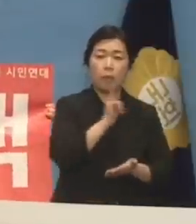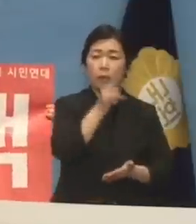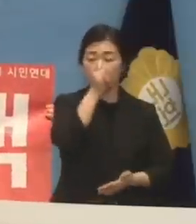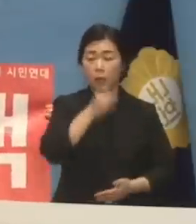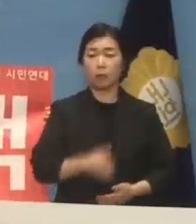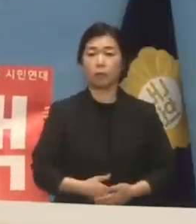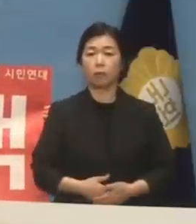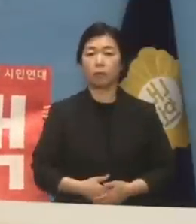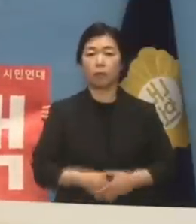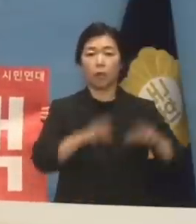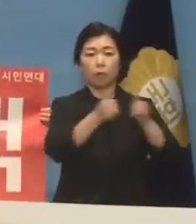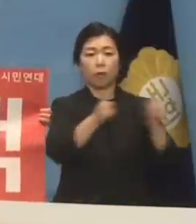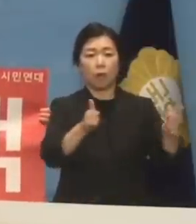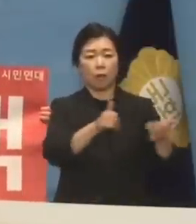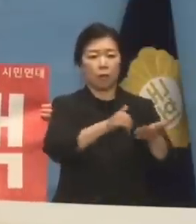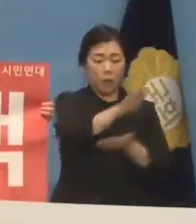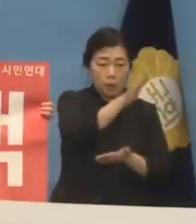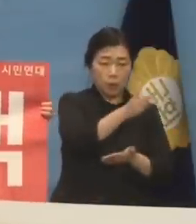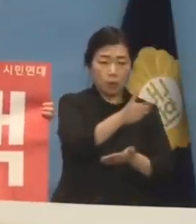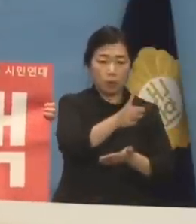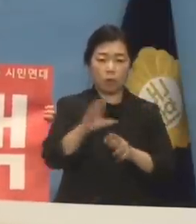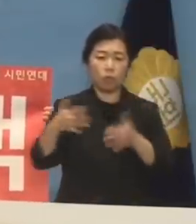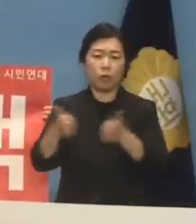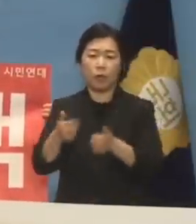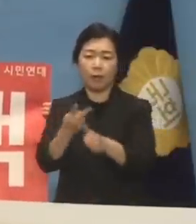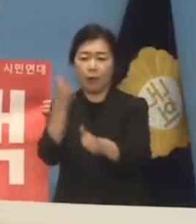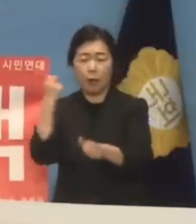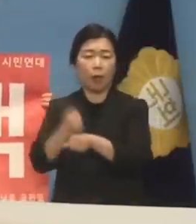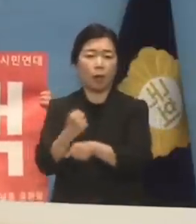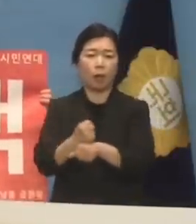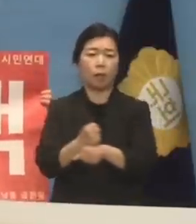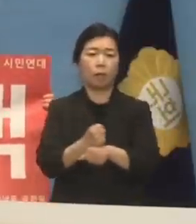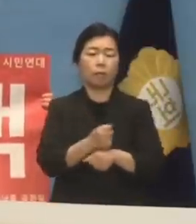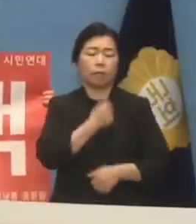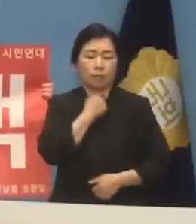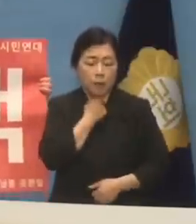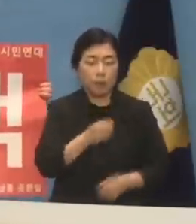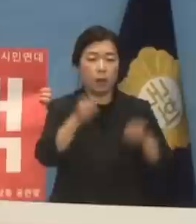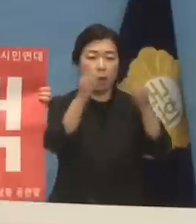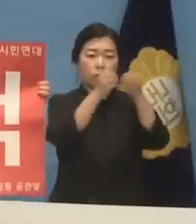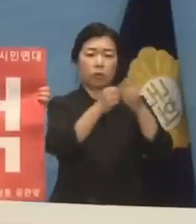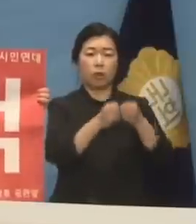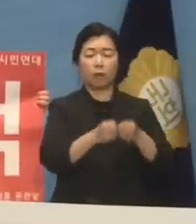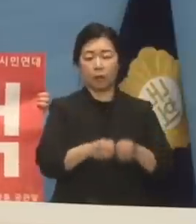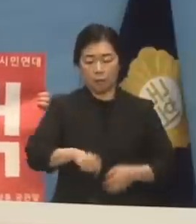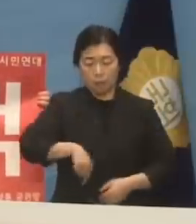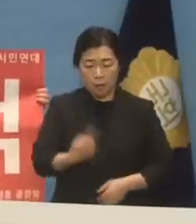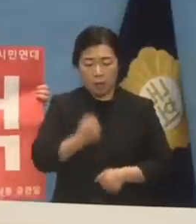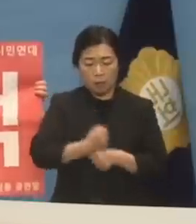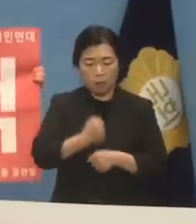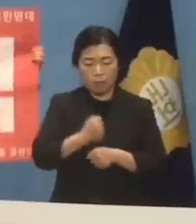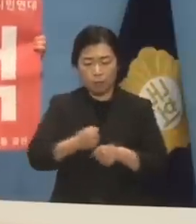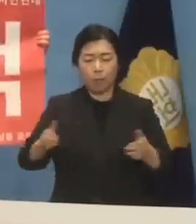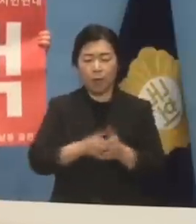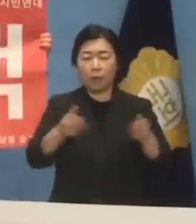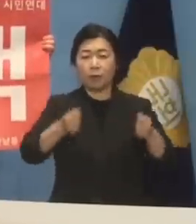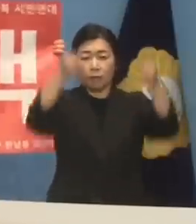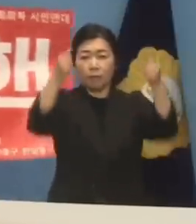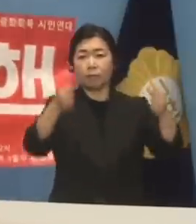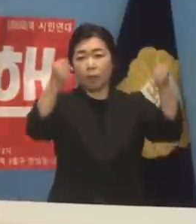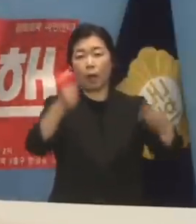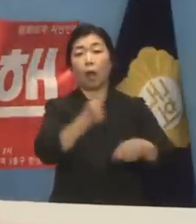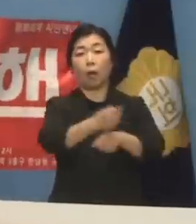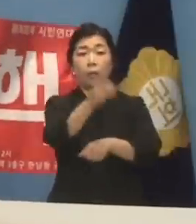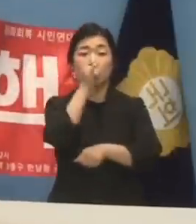이런 겁니다. 국민들은 퇴진을 외칠 때니 국회는 탄핵에 나서달라는 간절한 호소를 자기 돈 들여서 이렇게 국민들께서